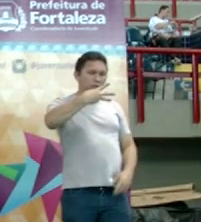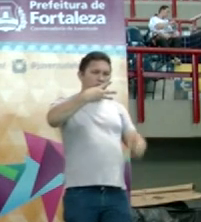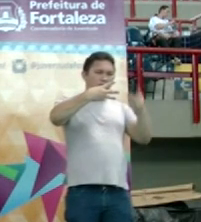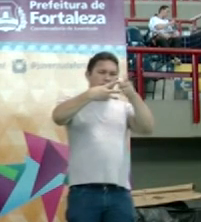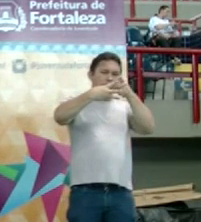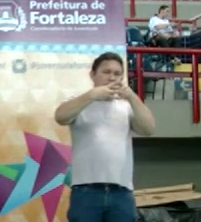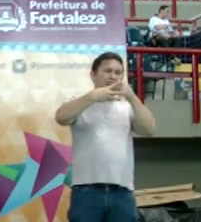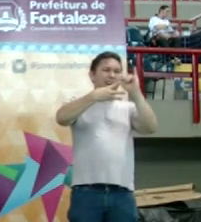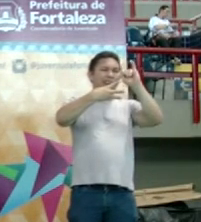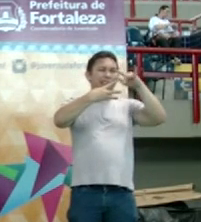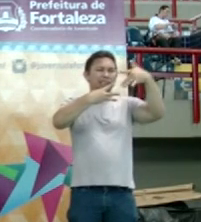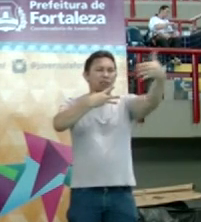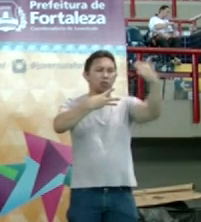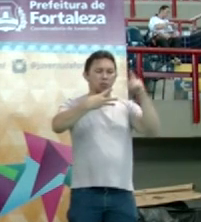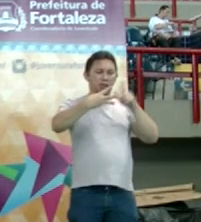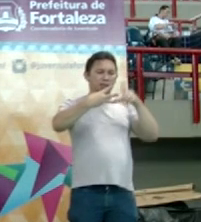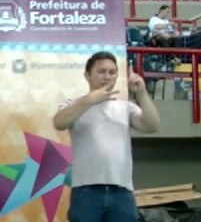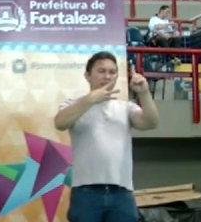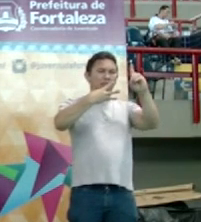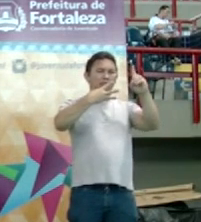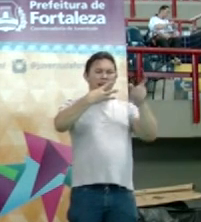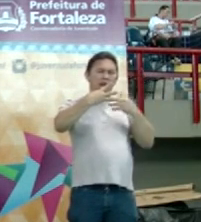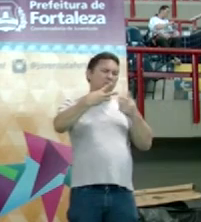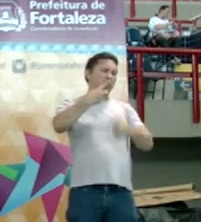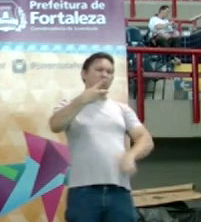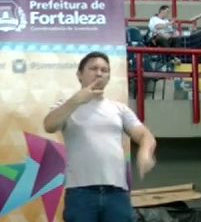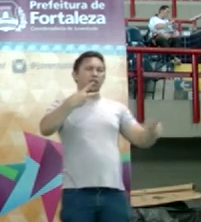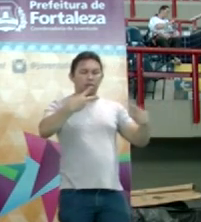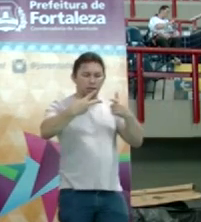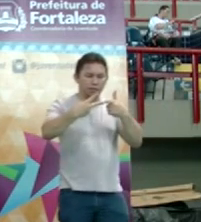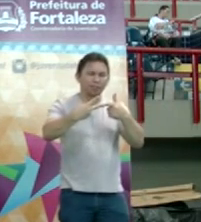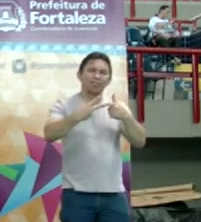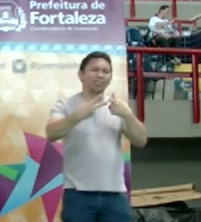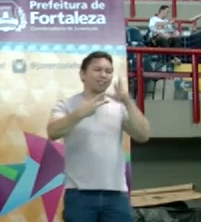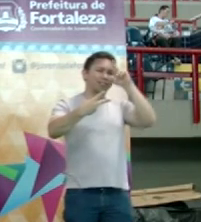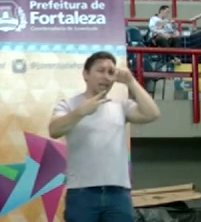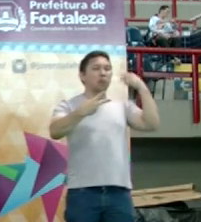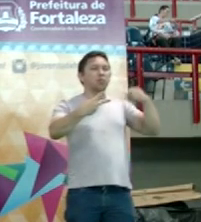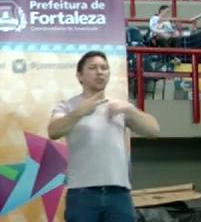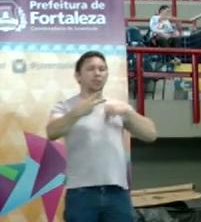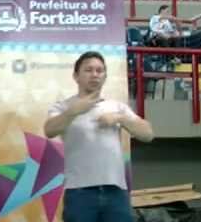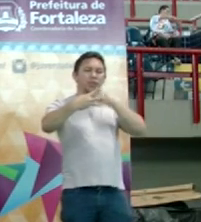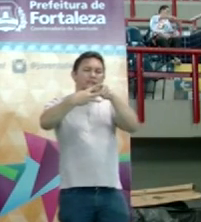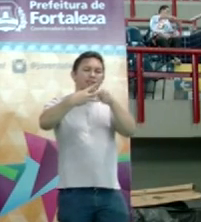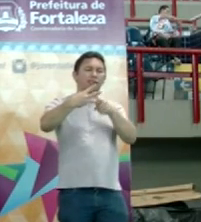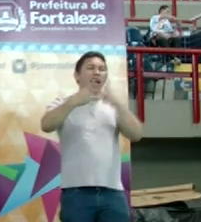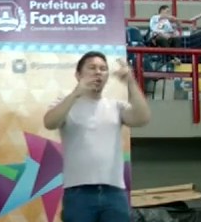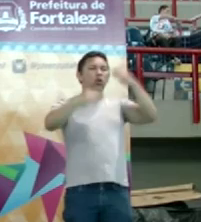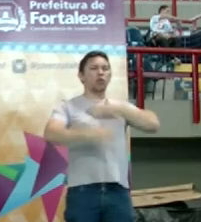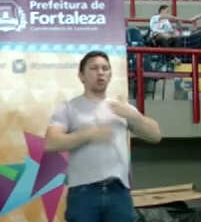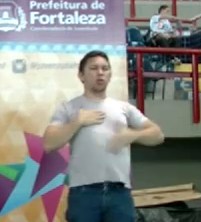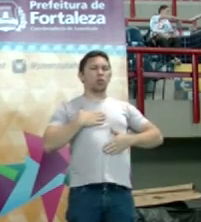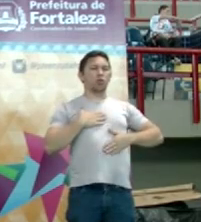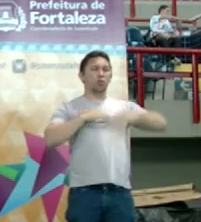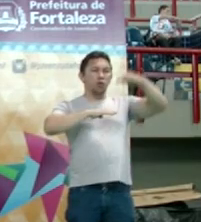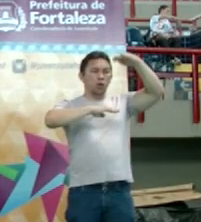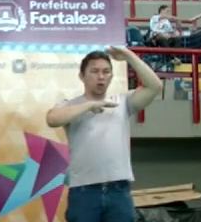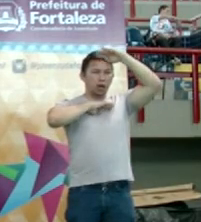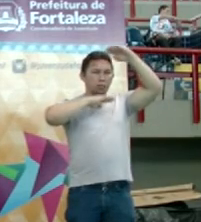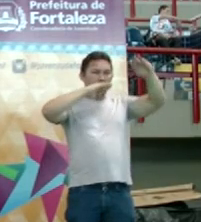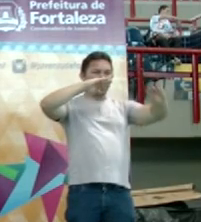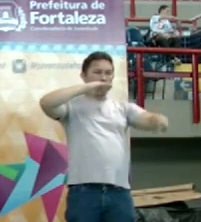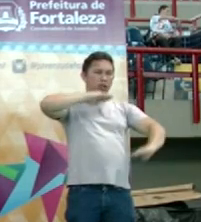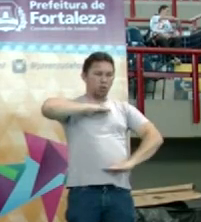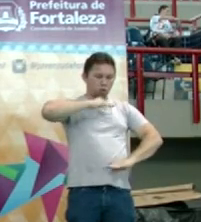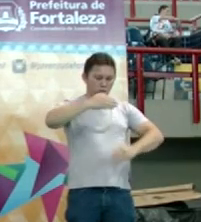que ter as 3 partes como o nosso corpo: cabeça, tronco e membros. Tá? Então, um texto de